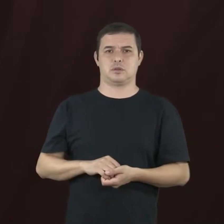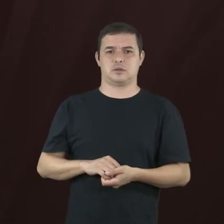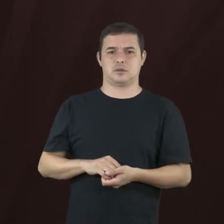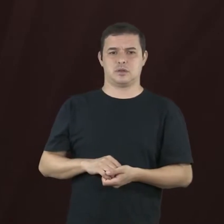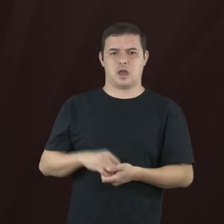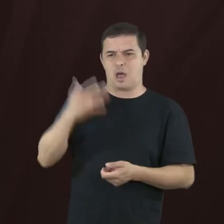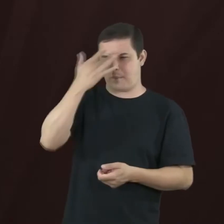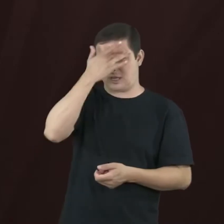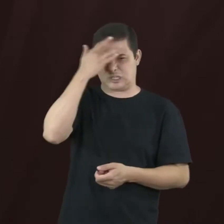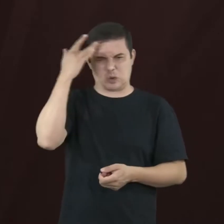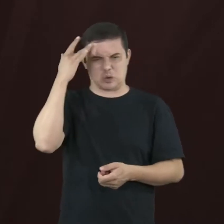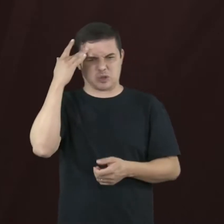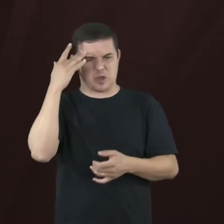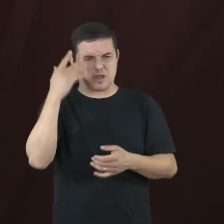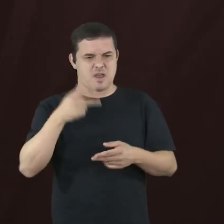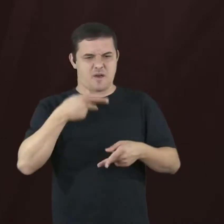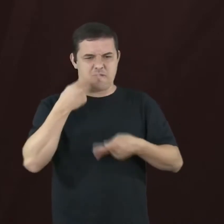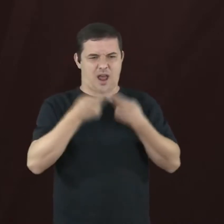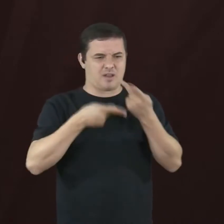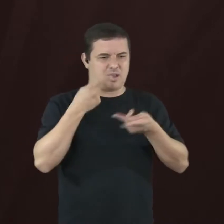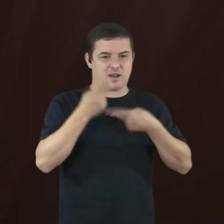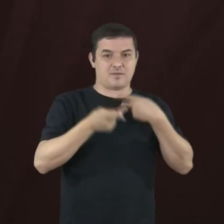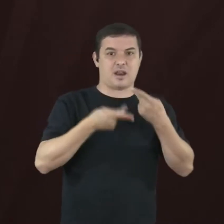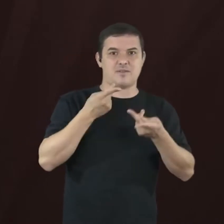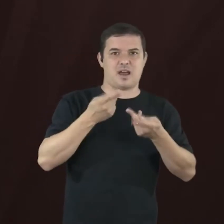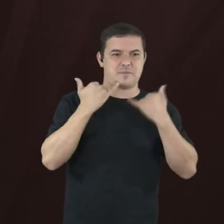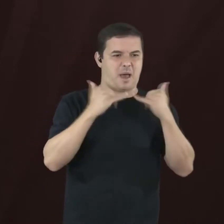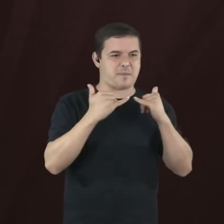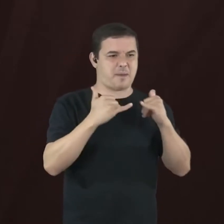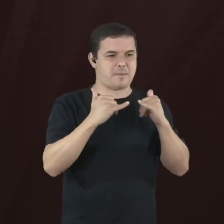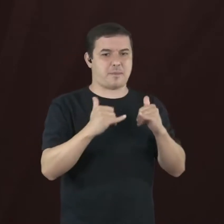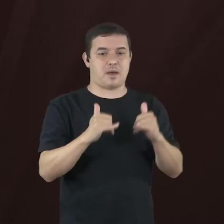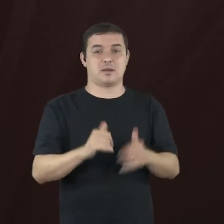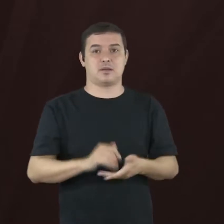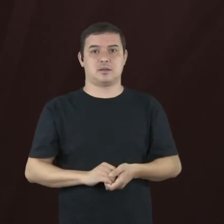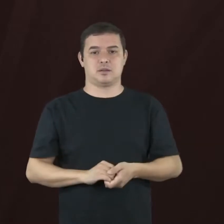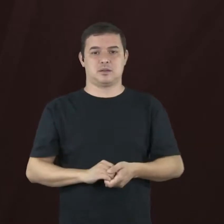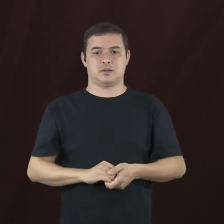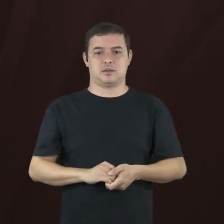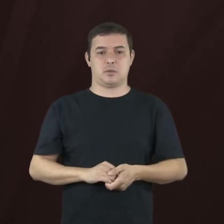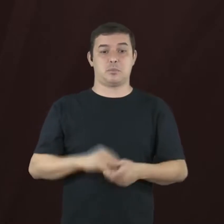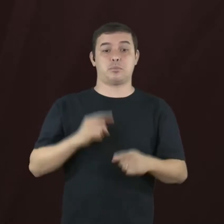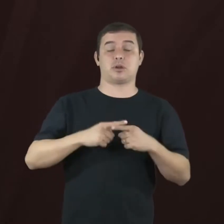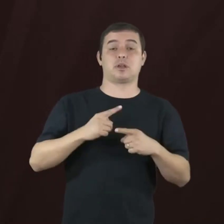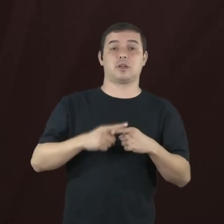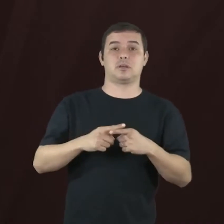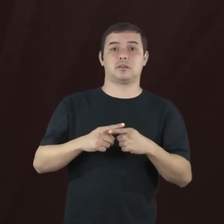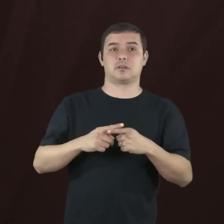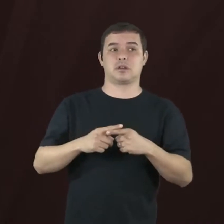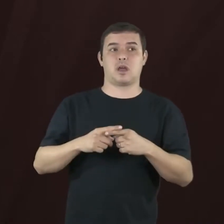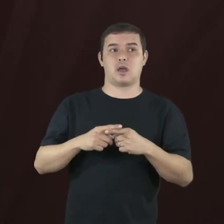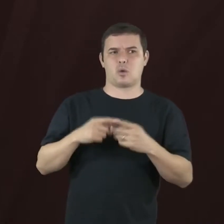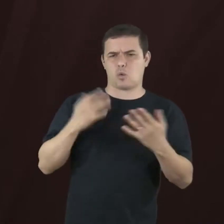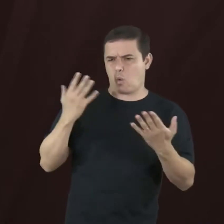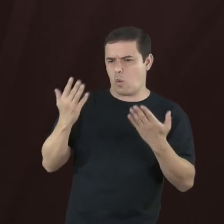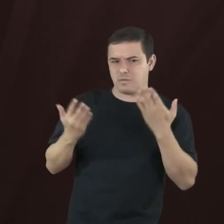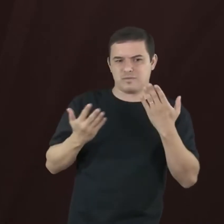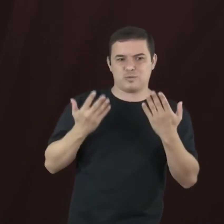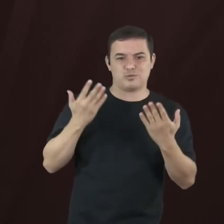querem afastar-vos de mim, para que o vosso zelo seja a